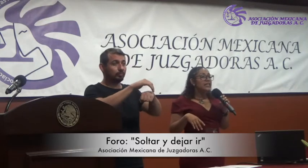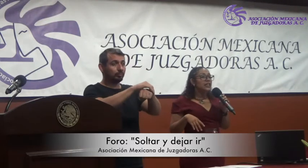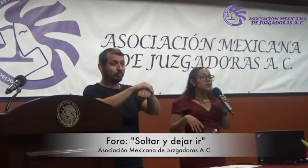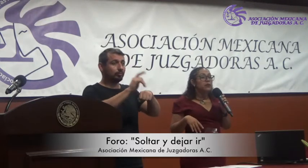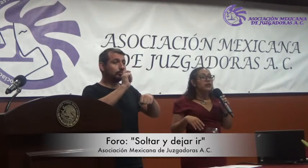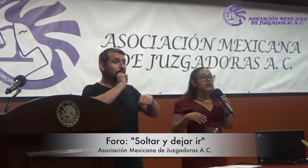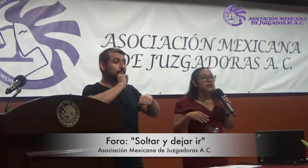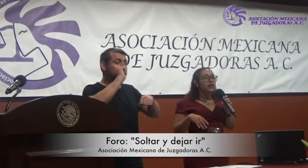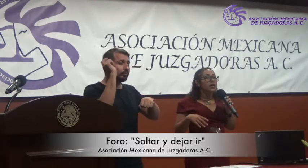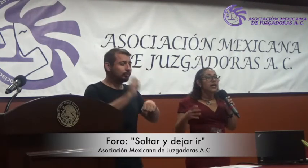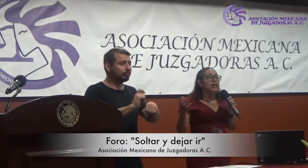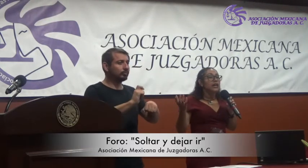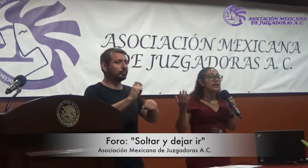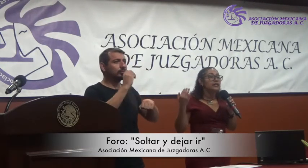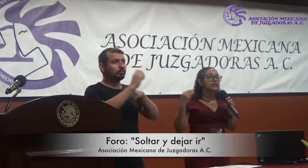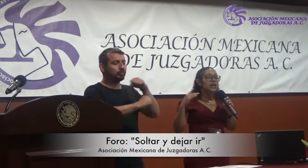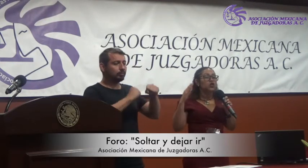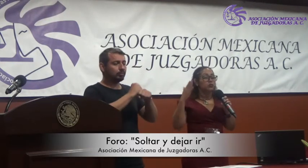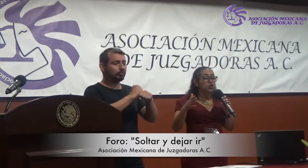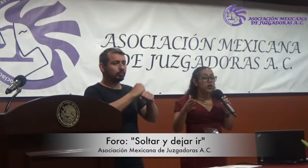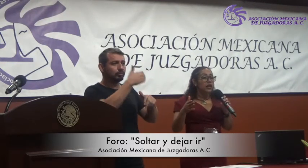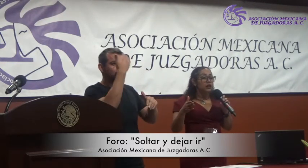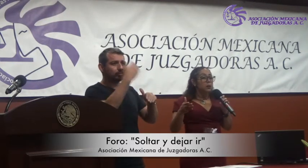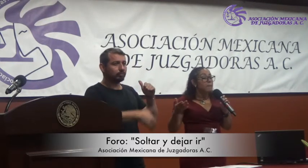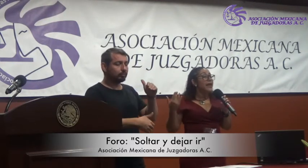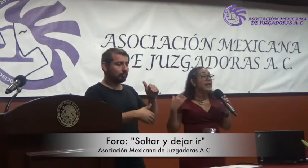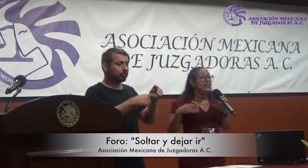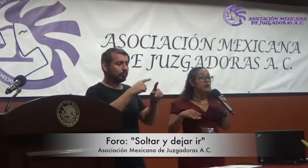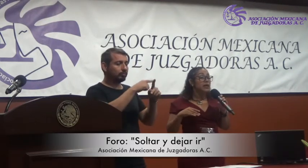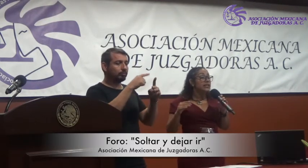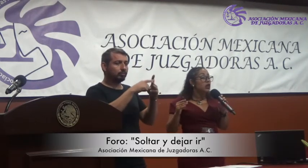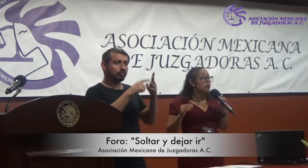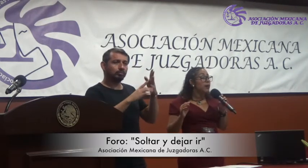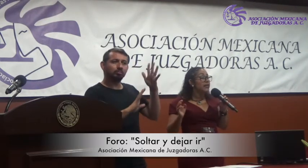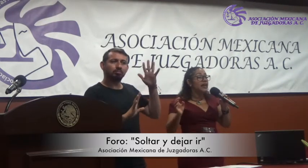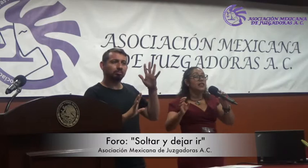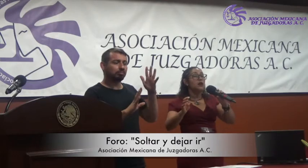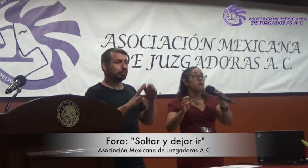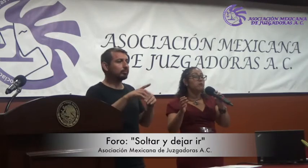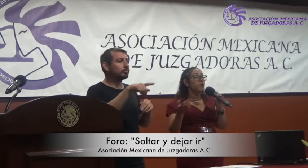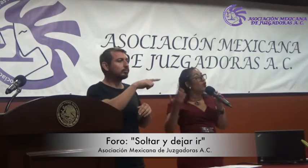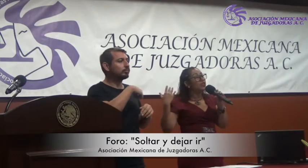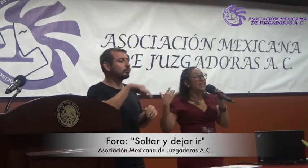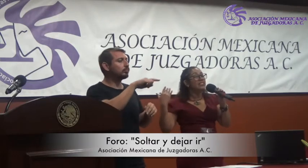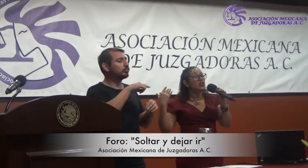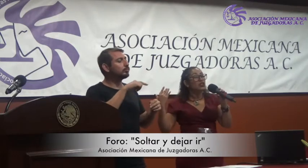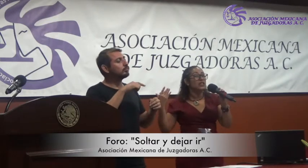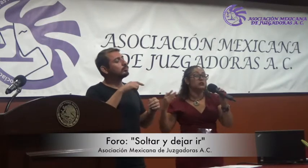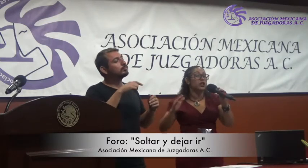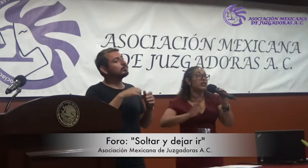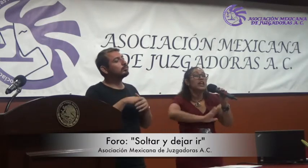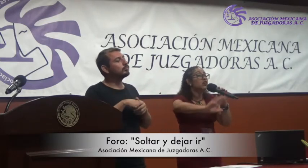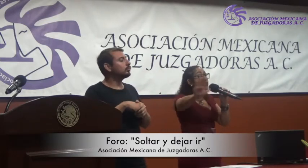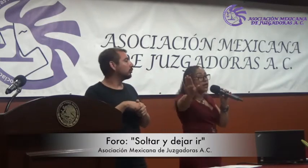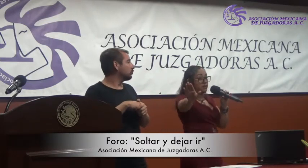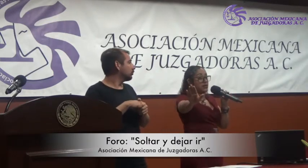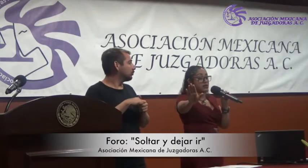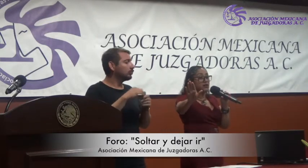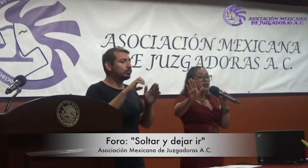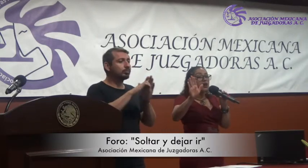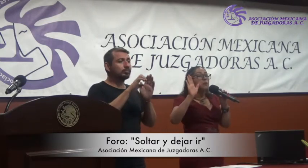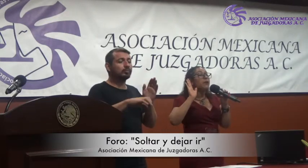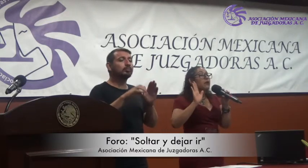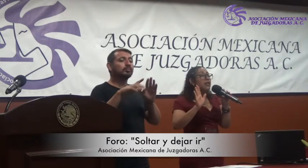Puede ser de repente que esa ruptura venga además acompañada por otras cosas, porque ya no te voy a